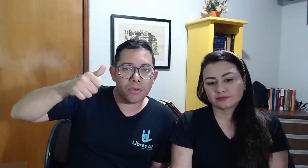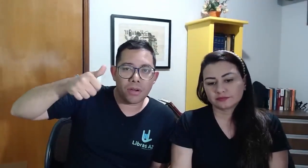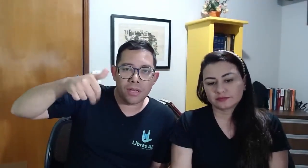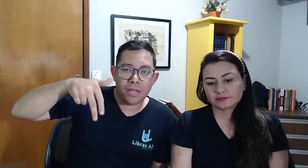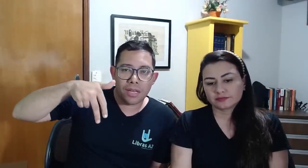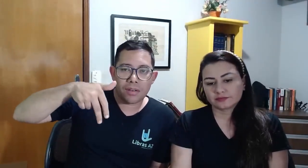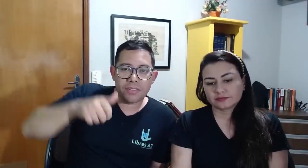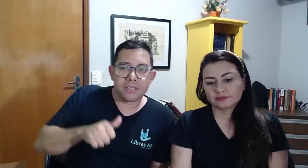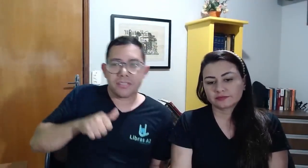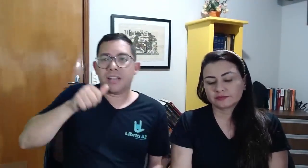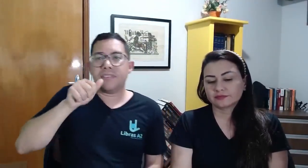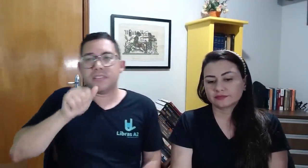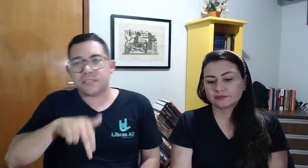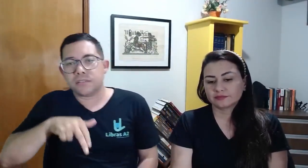ó. Ela fez assim, ó.